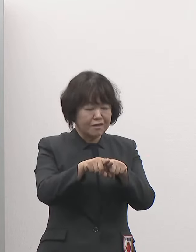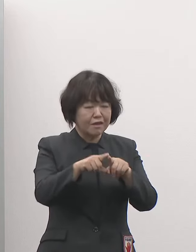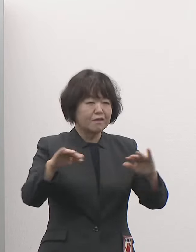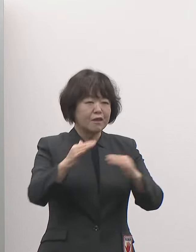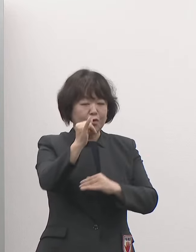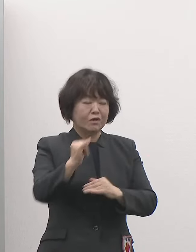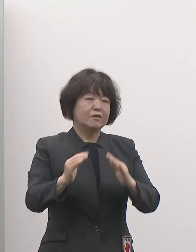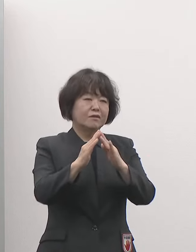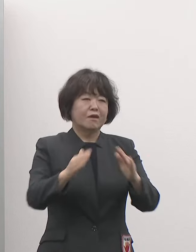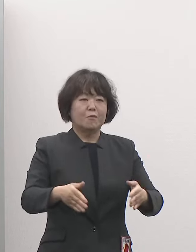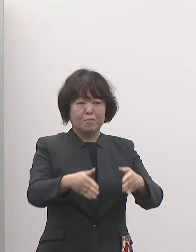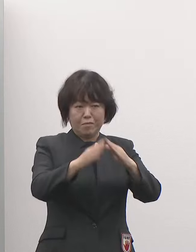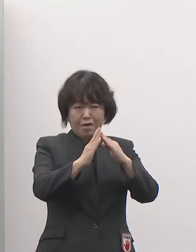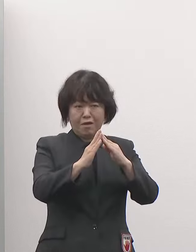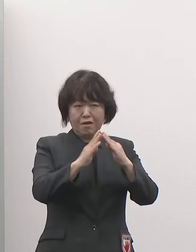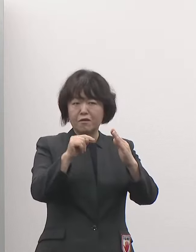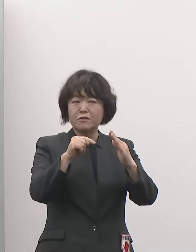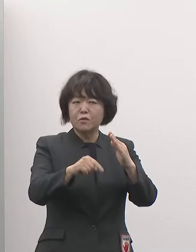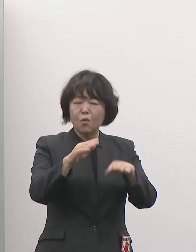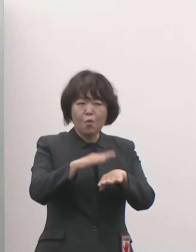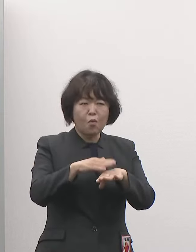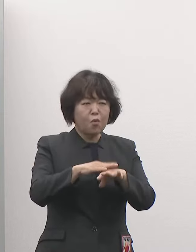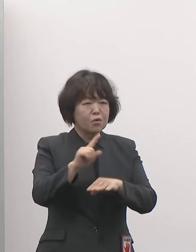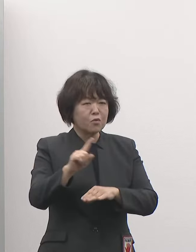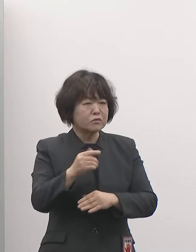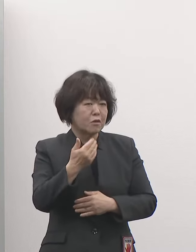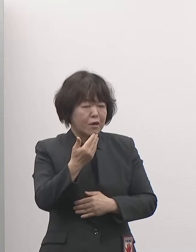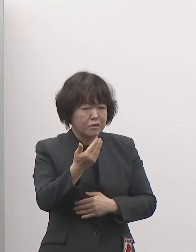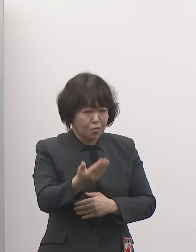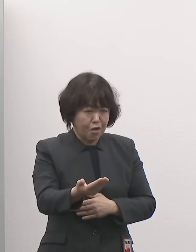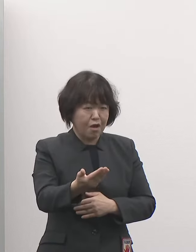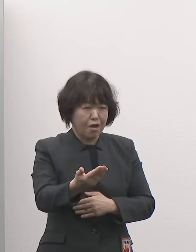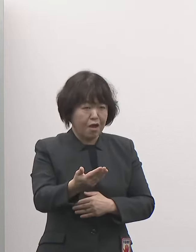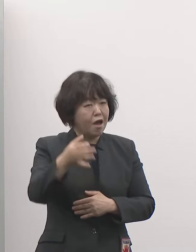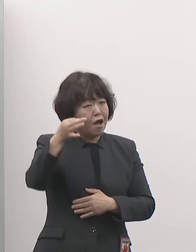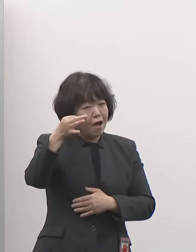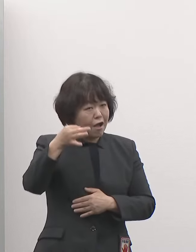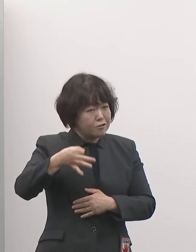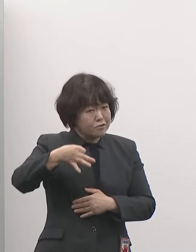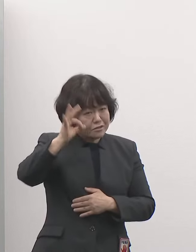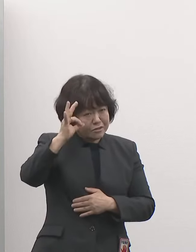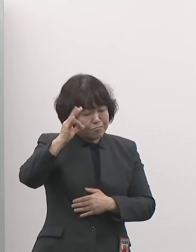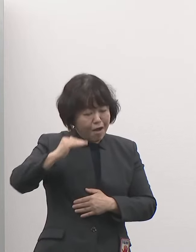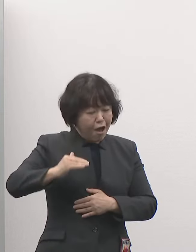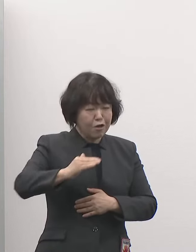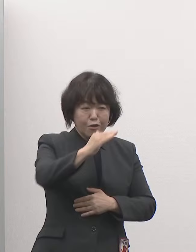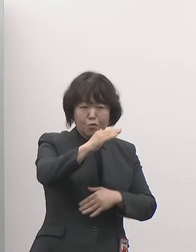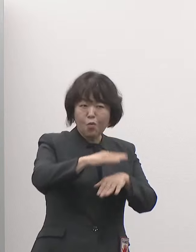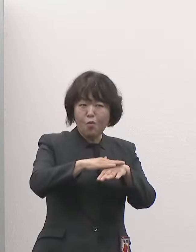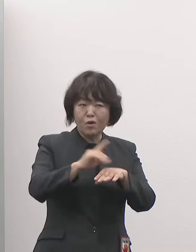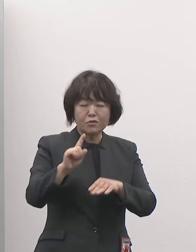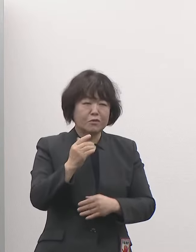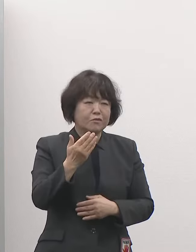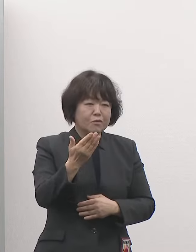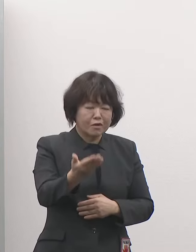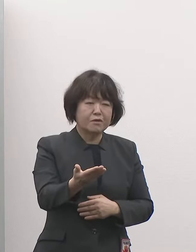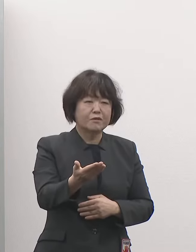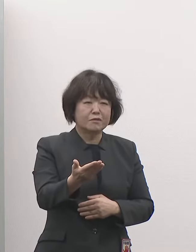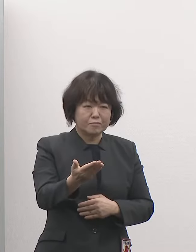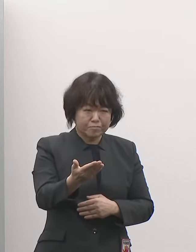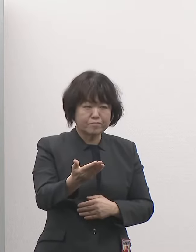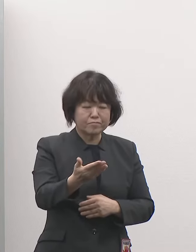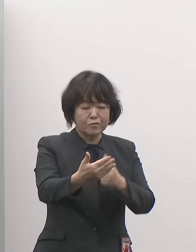て、どういう形でやればより付加価値の高い、地域になれるか、そこに向けてですね、協力関